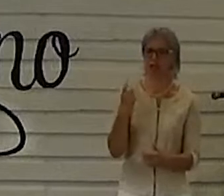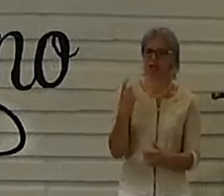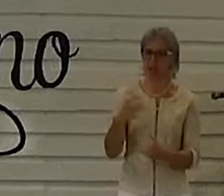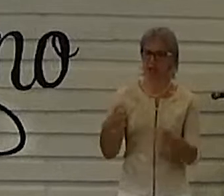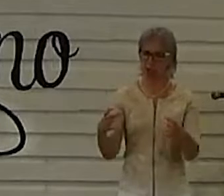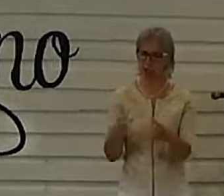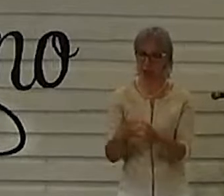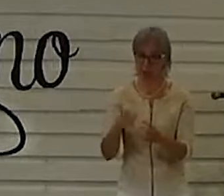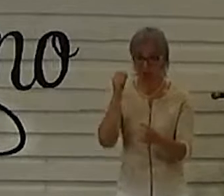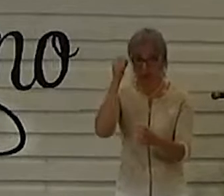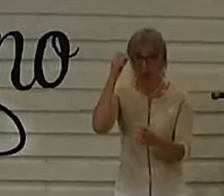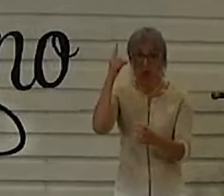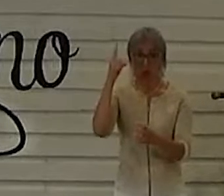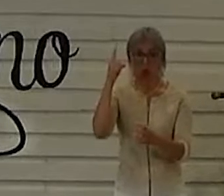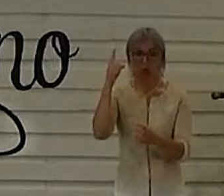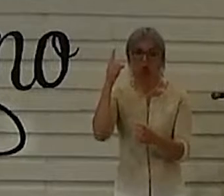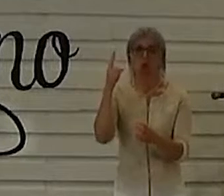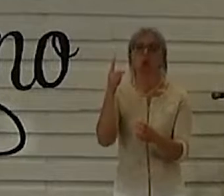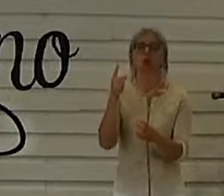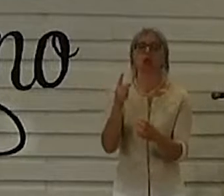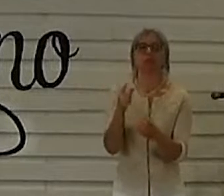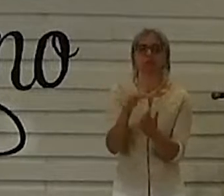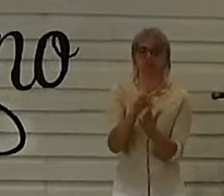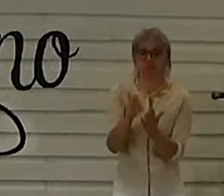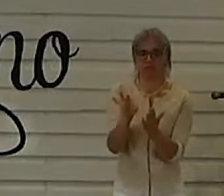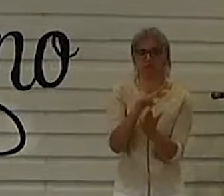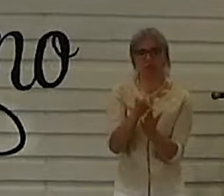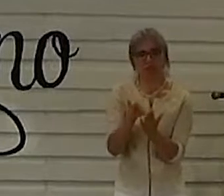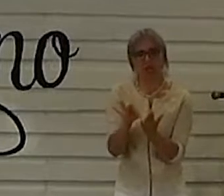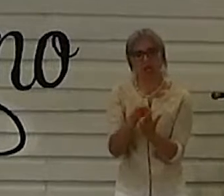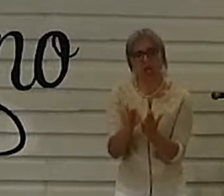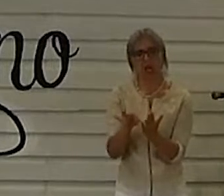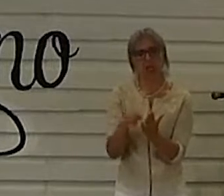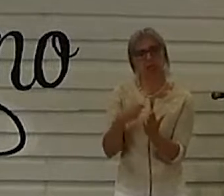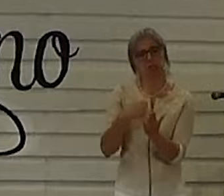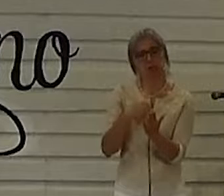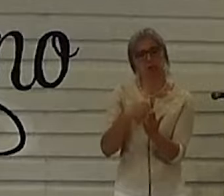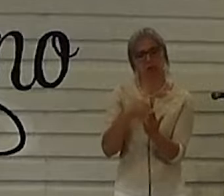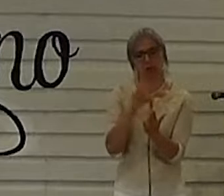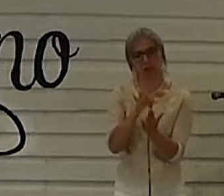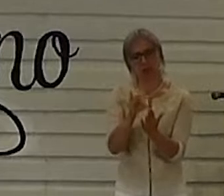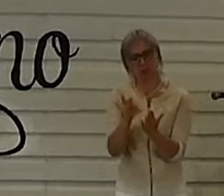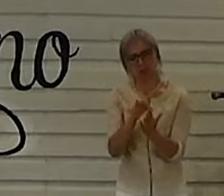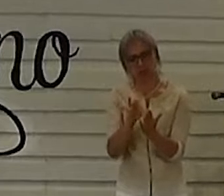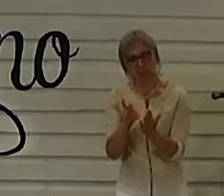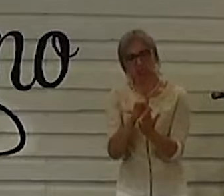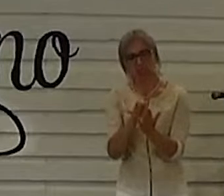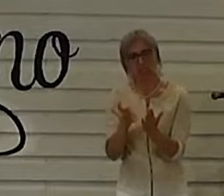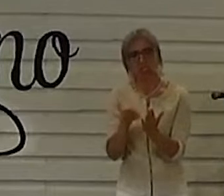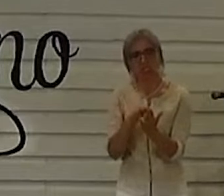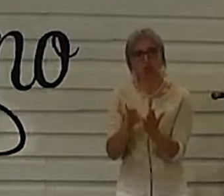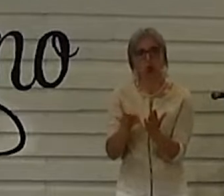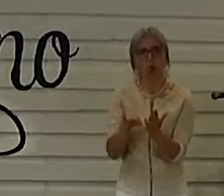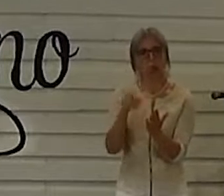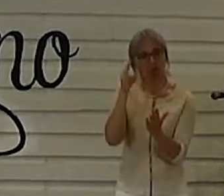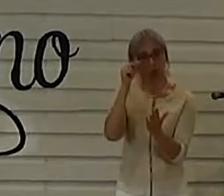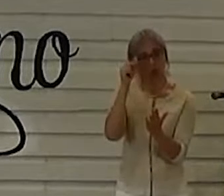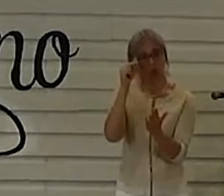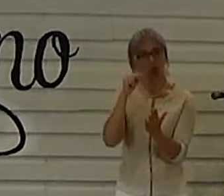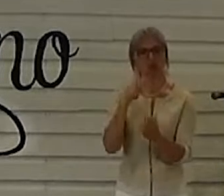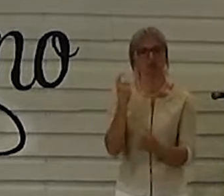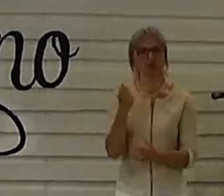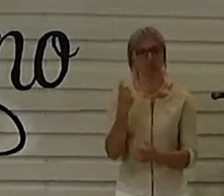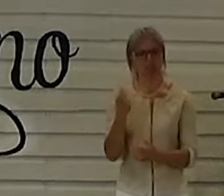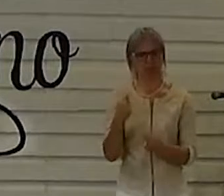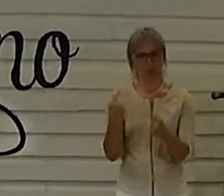trascrivo, io conosco la scrittura, io sono... I farisei c'erano un vero e proprio partito con la